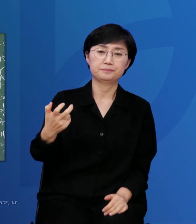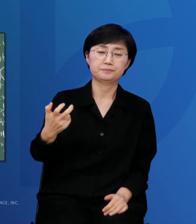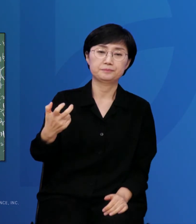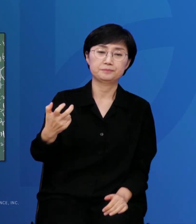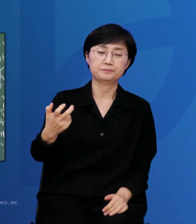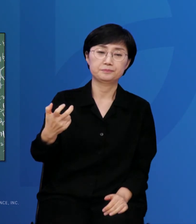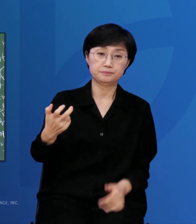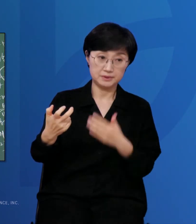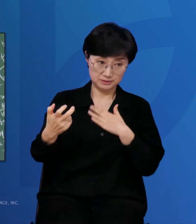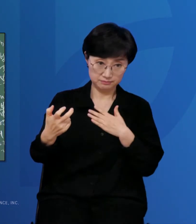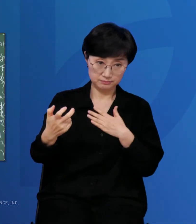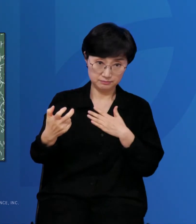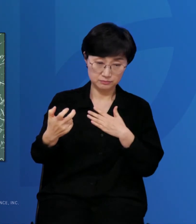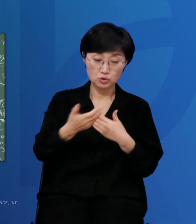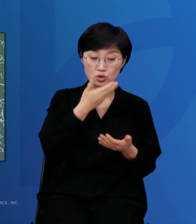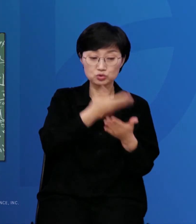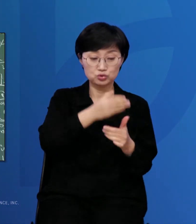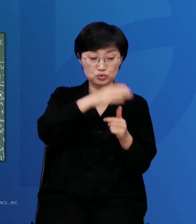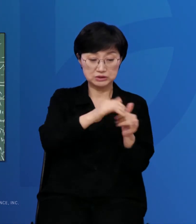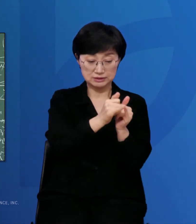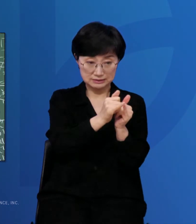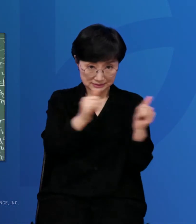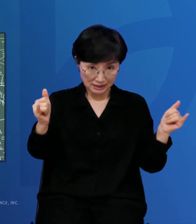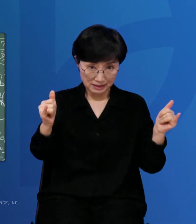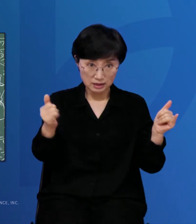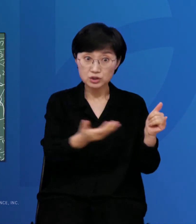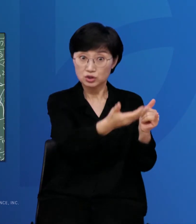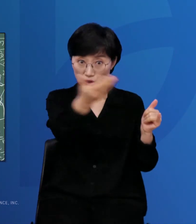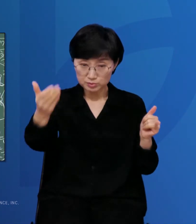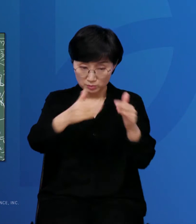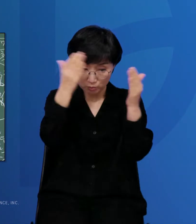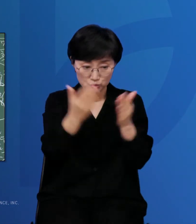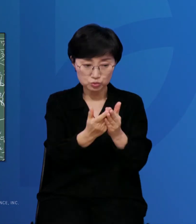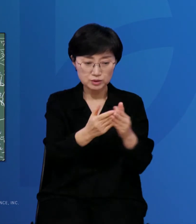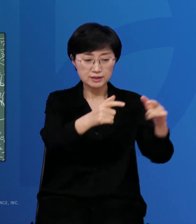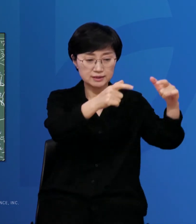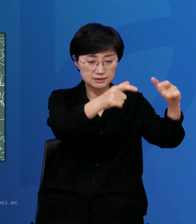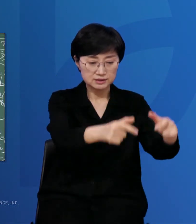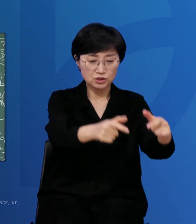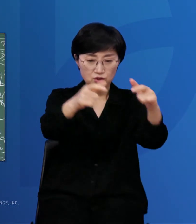모든 중직자 70 지역 장악해라.